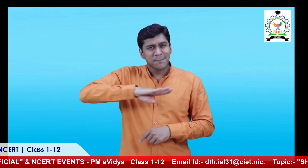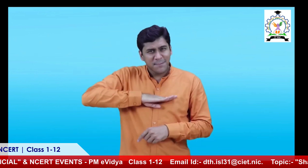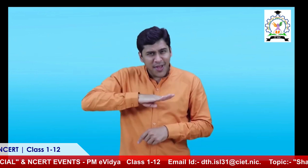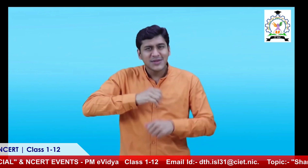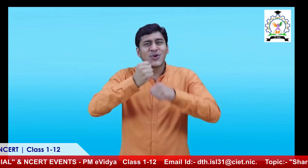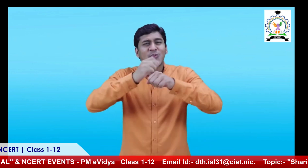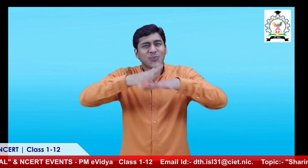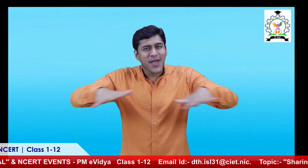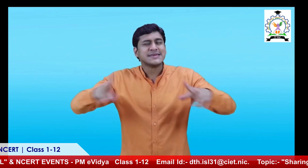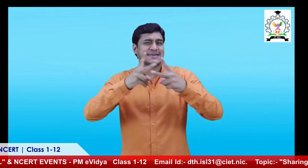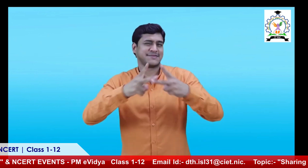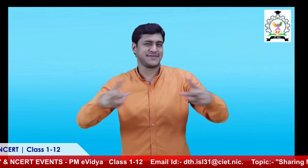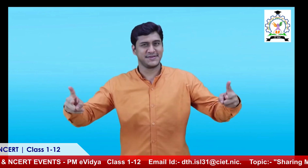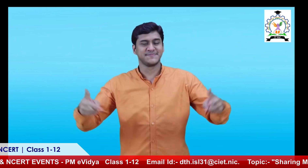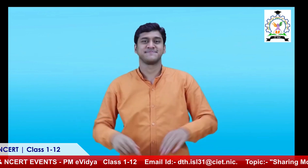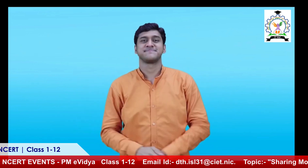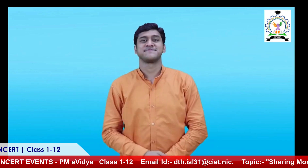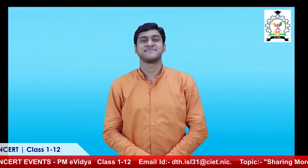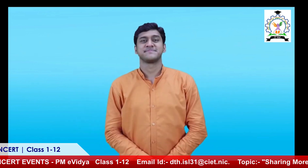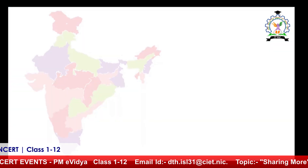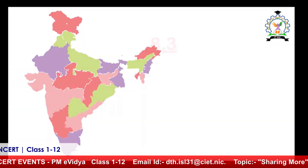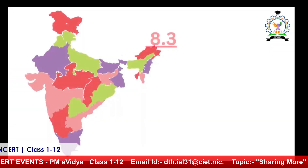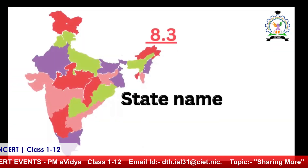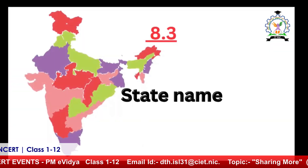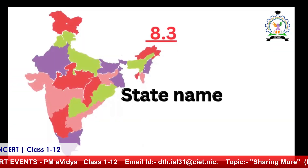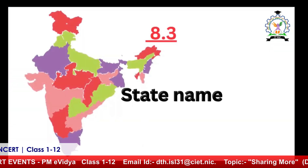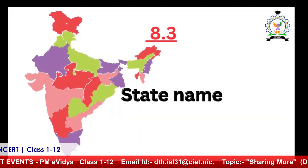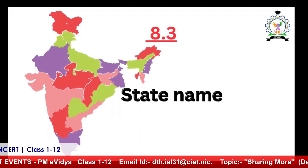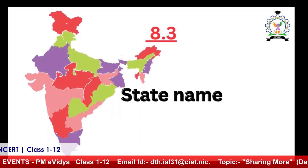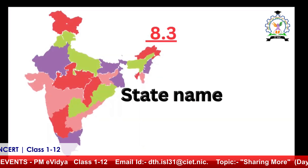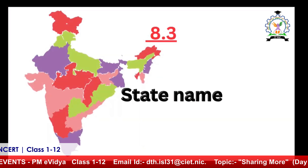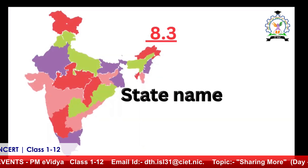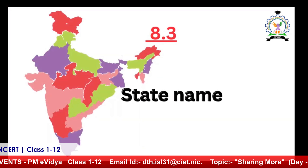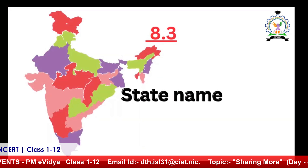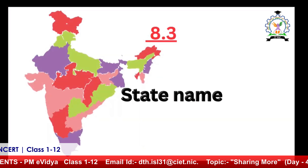के राज्य, उत्तर प्रदेश, महाराष्ट्र, गोवा इत्यादि।